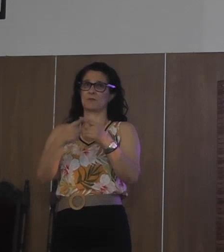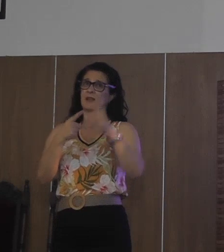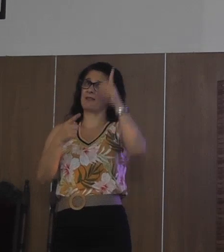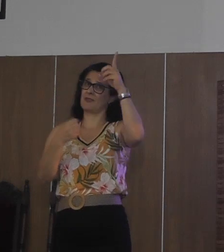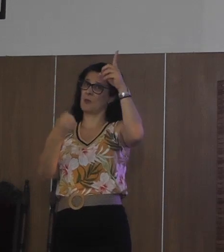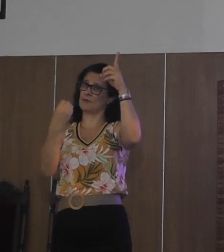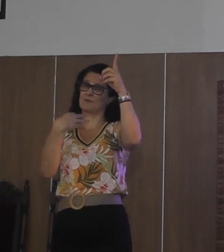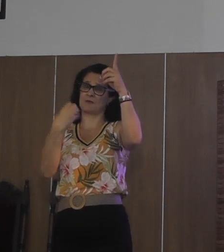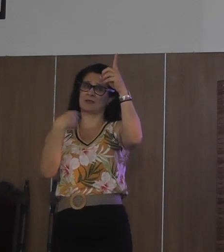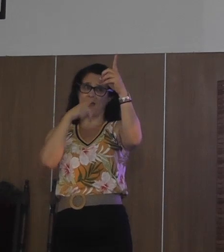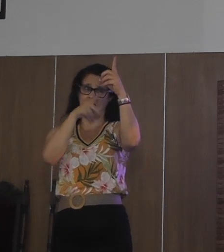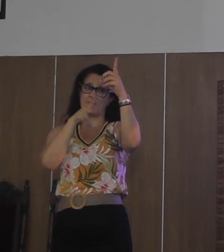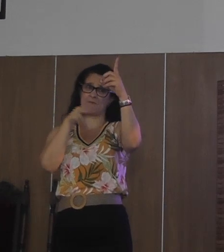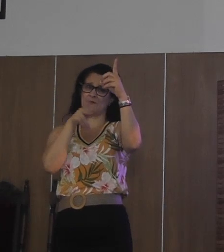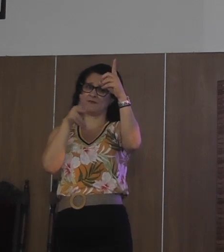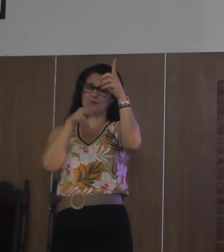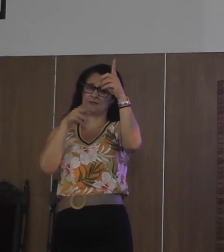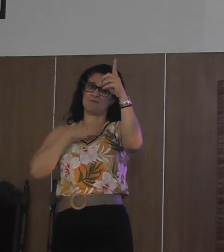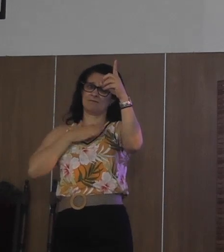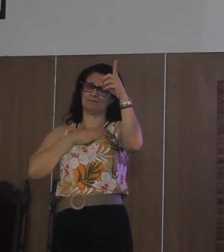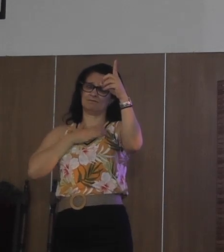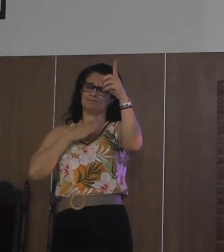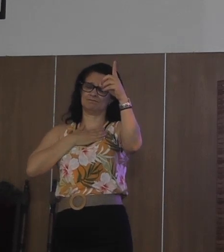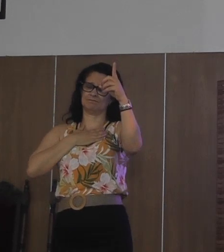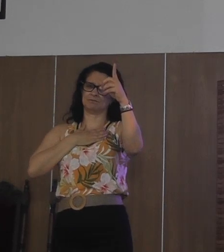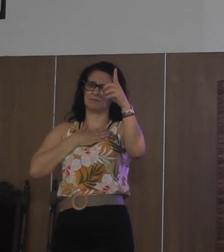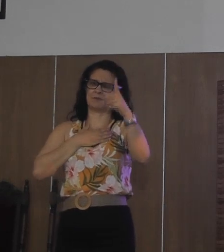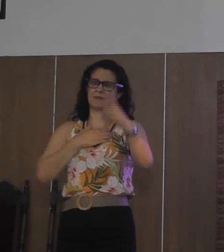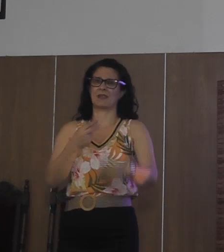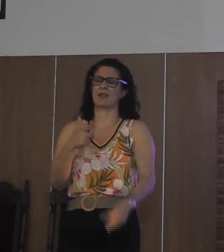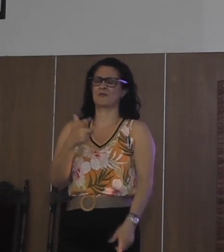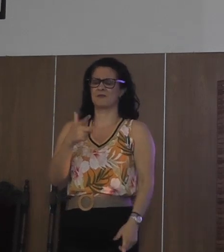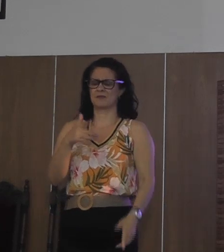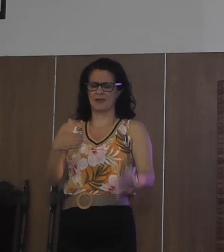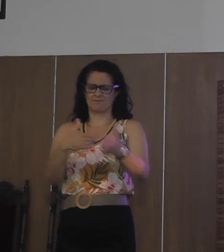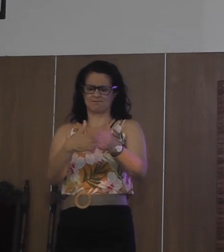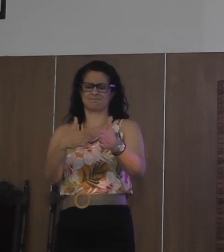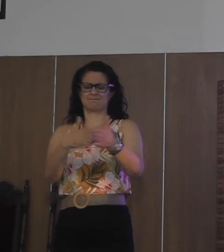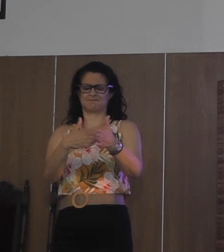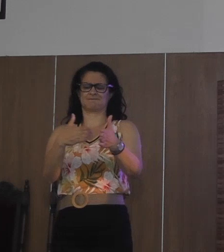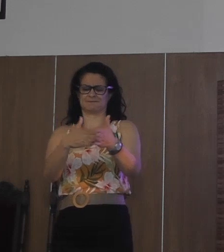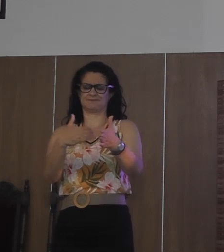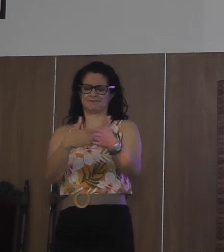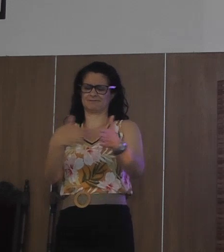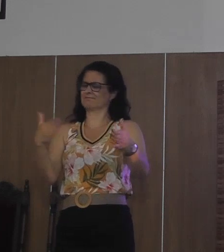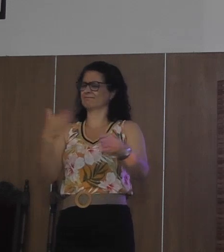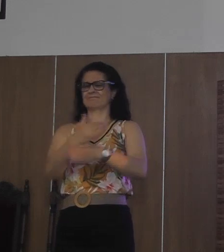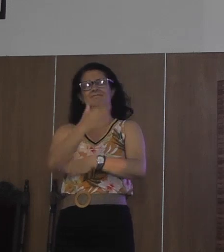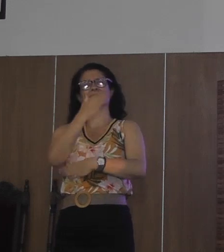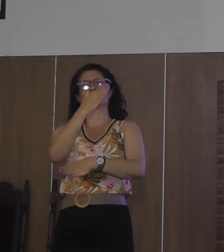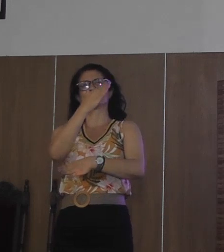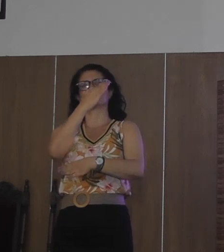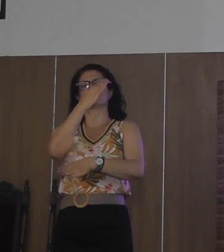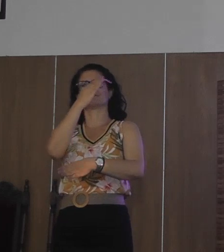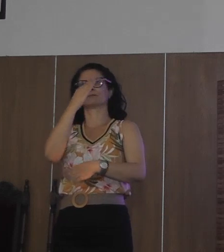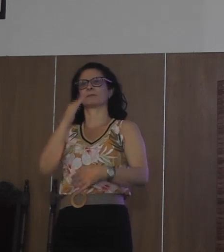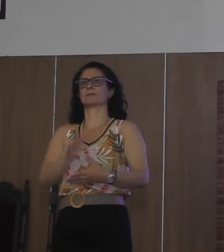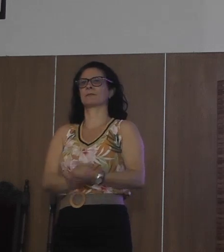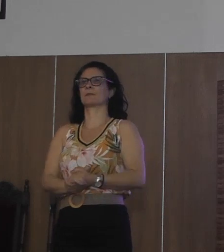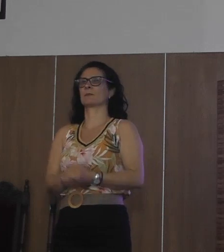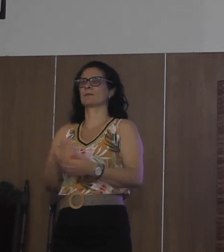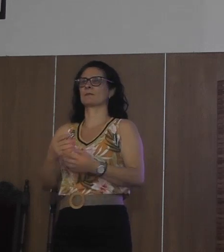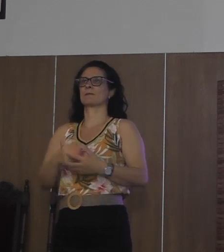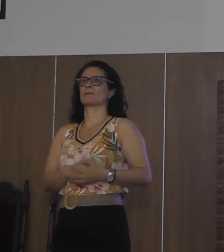Tem como haver empecilhos, obstáculos, porque o próprio Deus vai permitir, mas dar errado não tem. Existe a maior